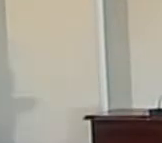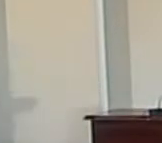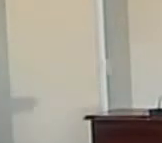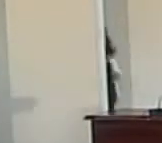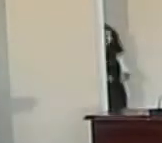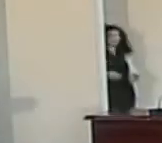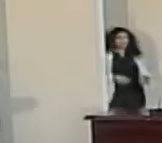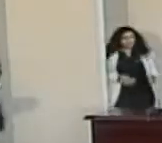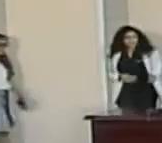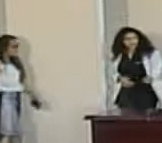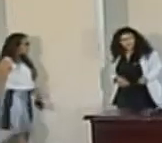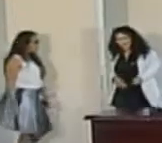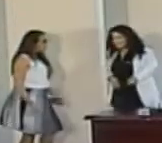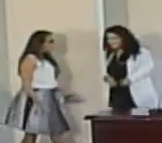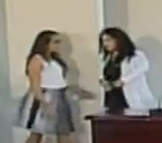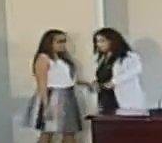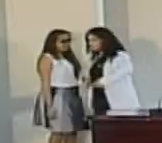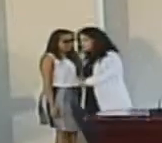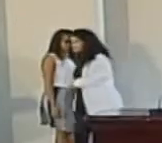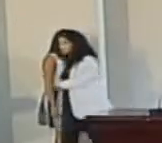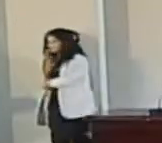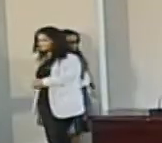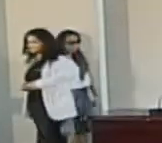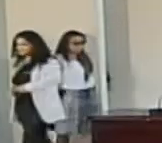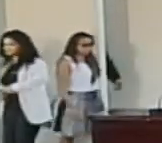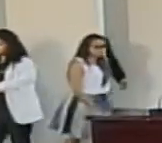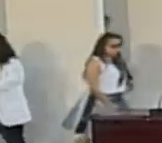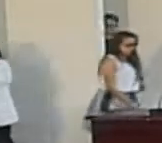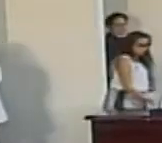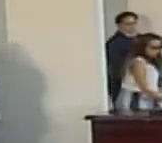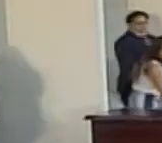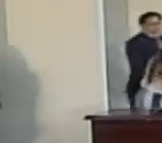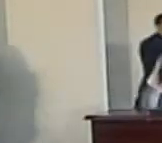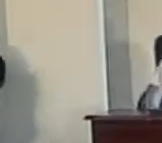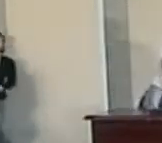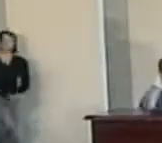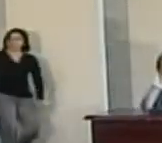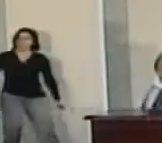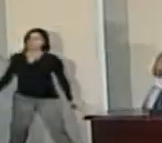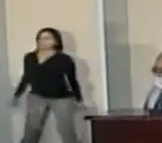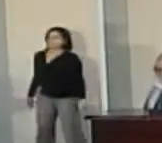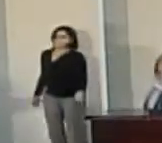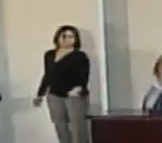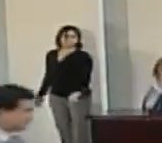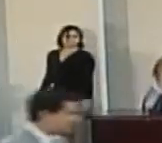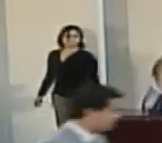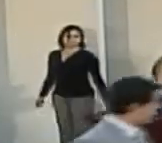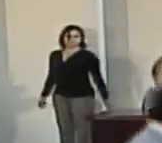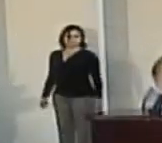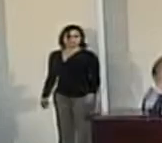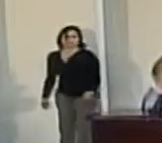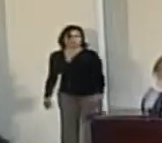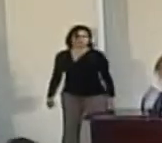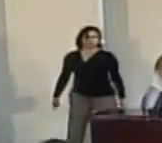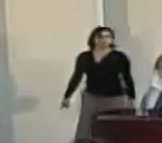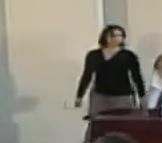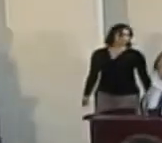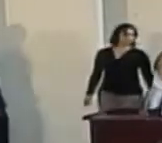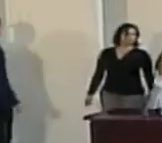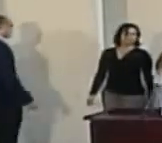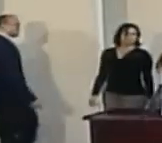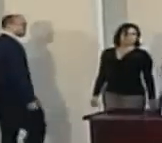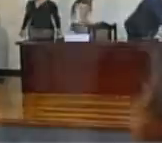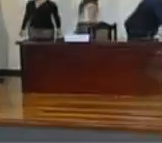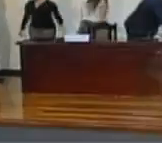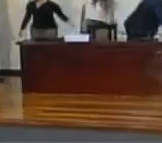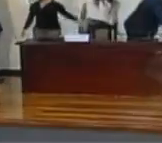República, doña Ana Elena Chacón. Ya están los últimos movimientos en el escenario, un anuncio que ya tiene prácticamente 15 minutos de retraso